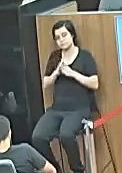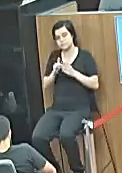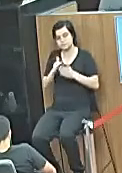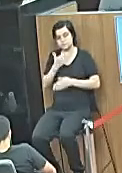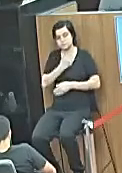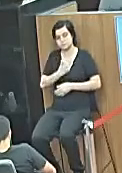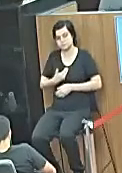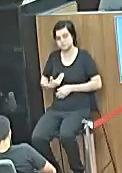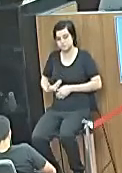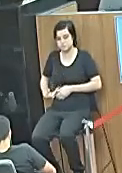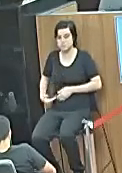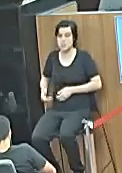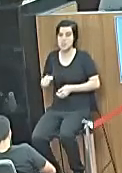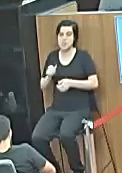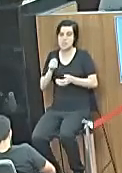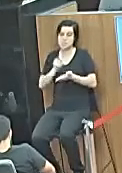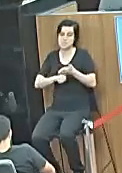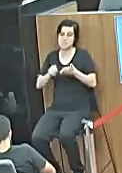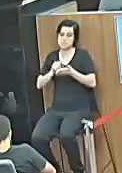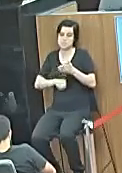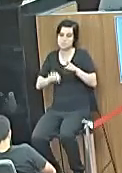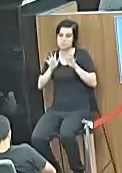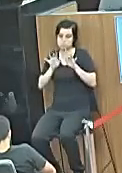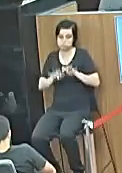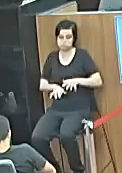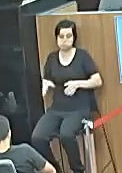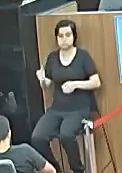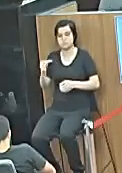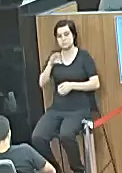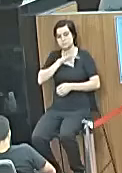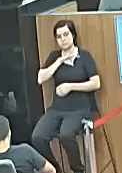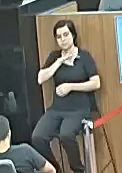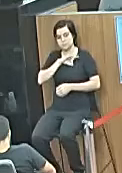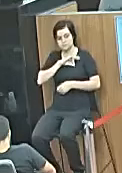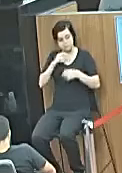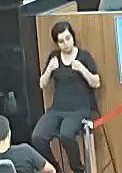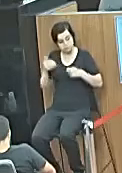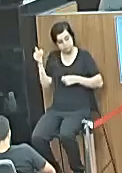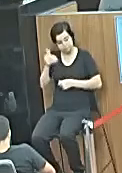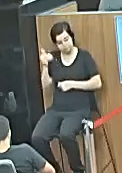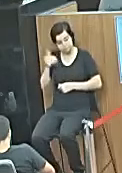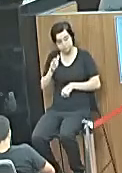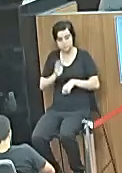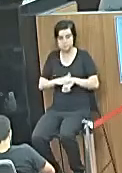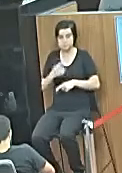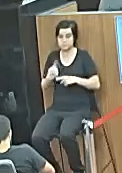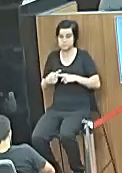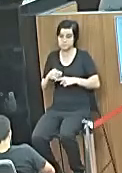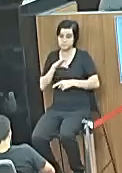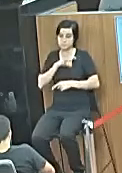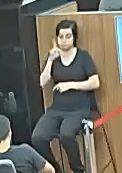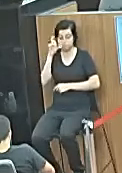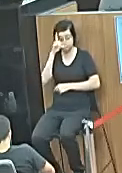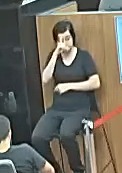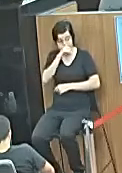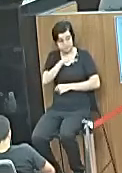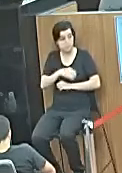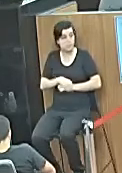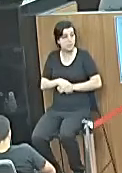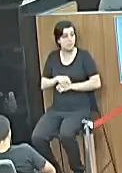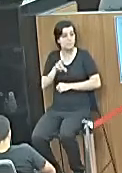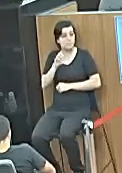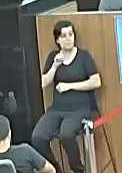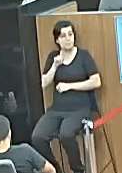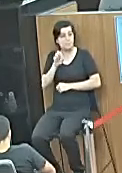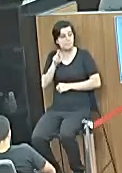escrivão de polícia a situação das delegacias do estado está insustentável é roger silva de oliveira a